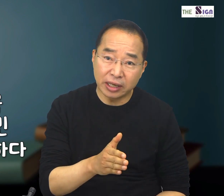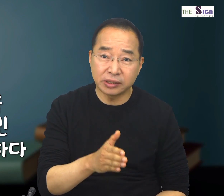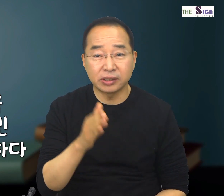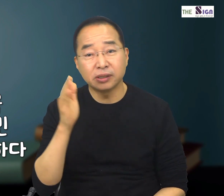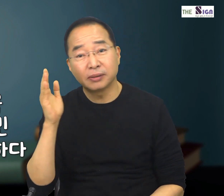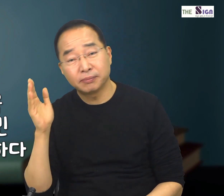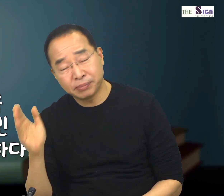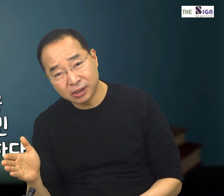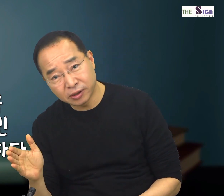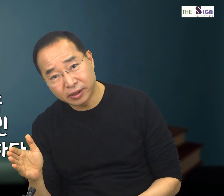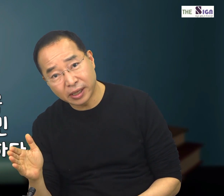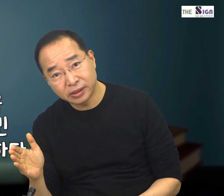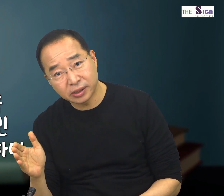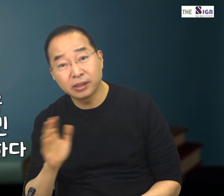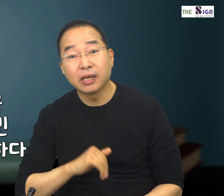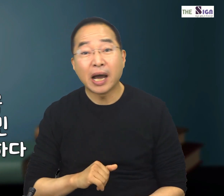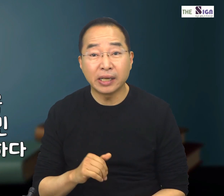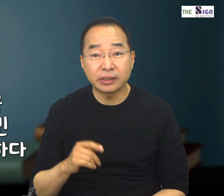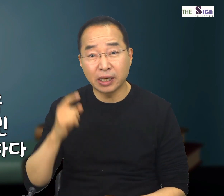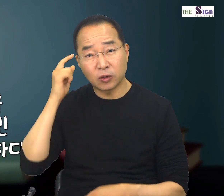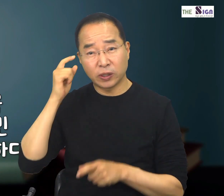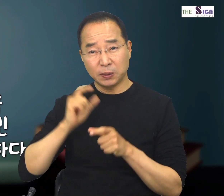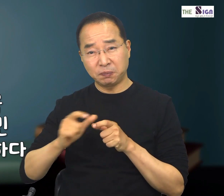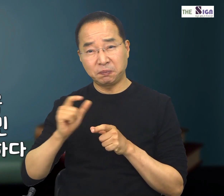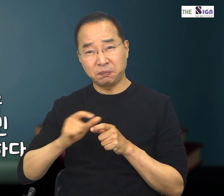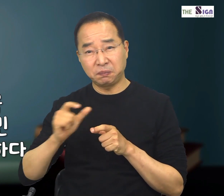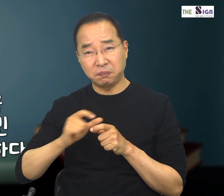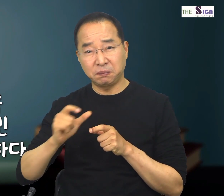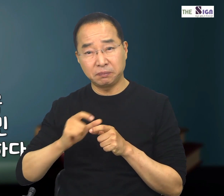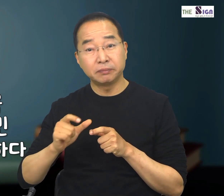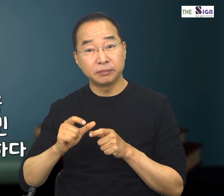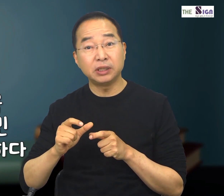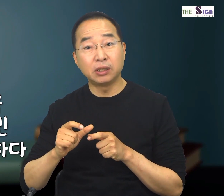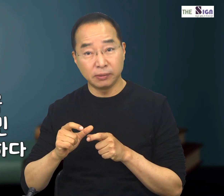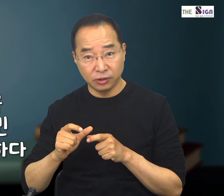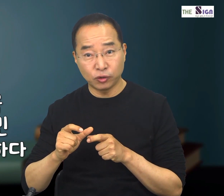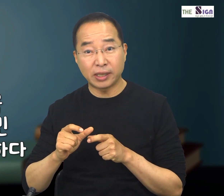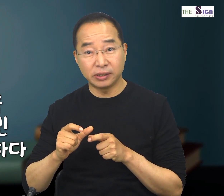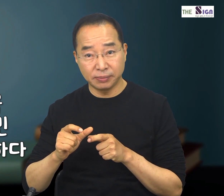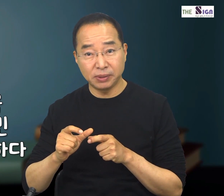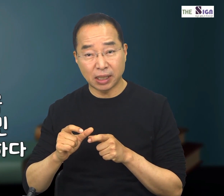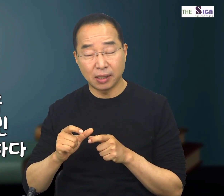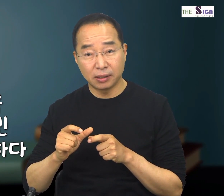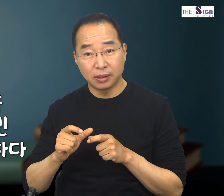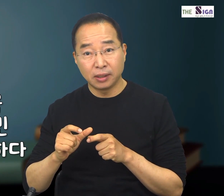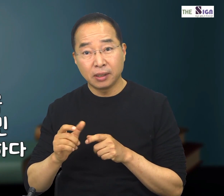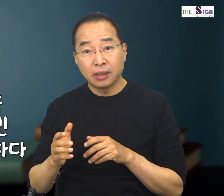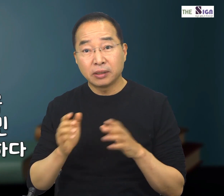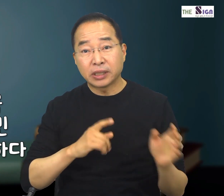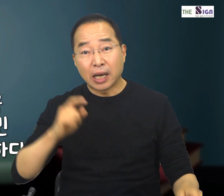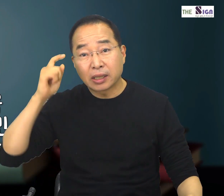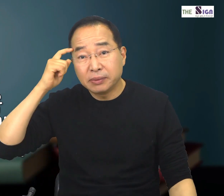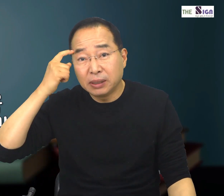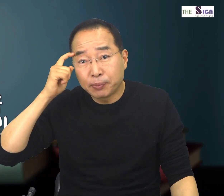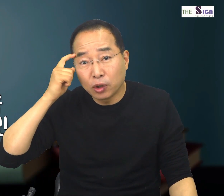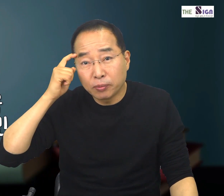선택할지, B를 선택할지 할 때 나오는 게 이런 수화를 씁니다. 자, 그럼 이 표현은